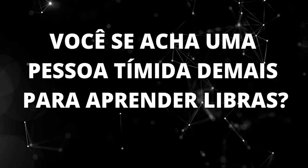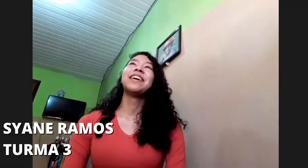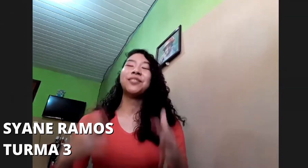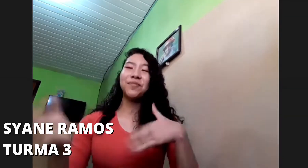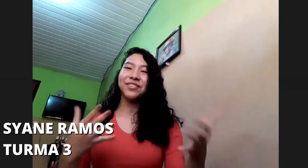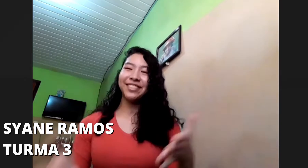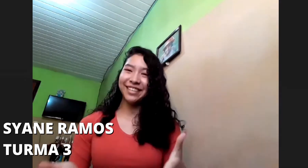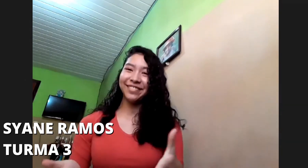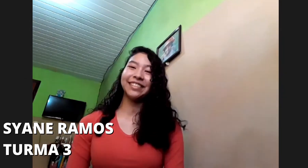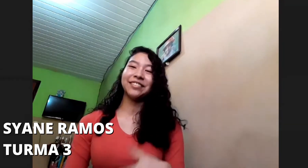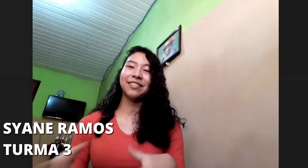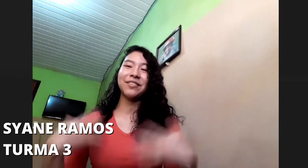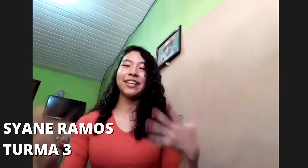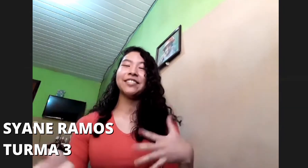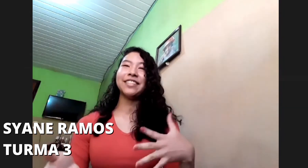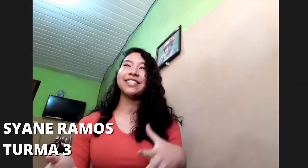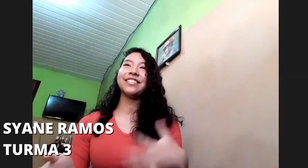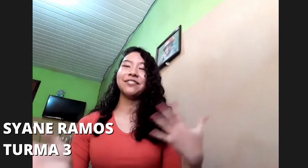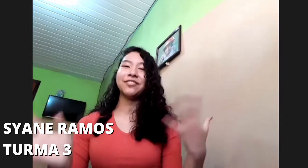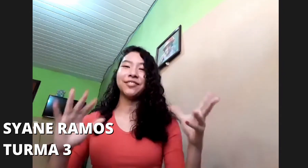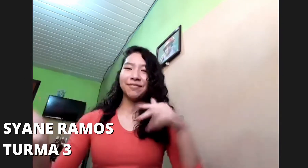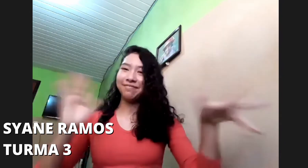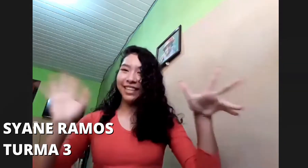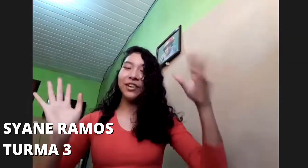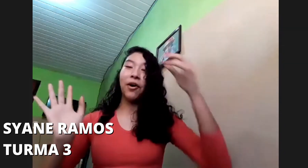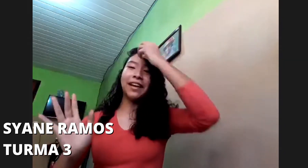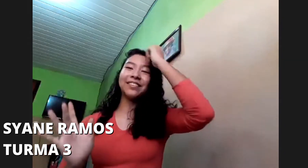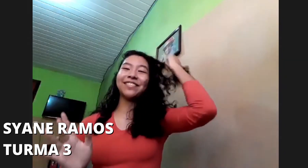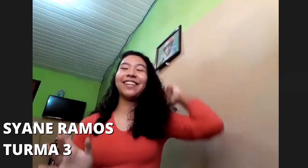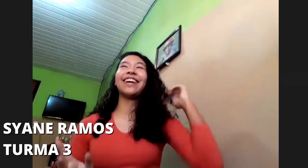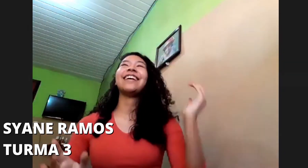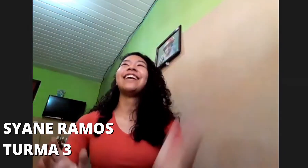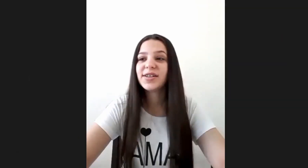Eu sou um pouco tímida, então a maioria das vezes, às vezes eu vou enrolar aqui pra falar. Só